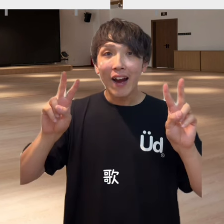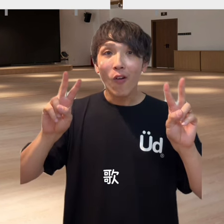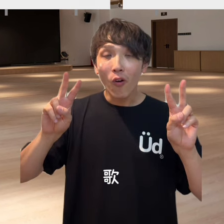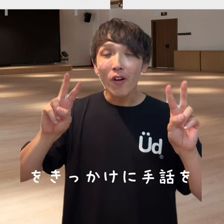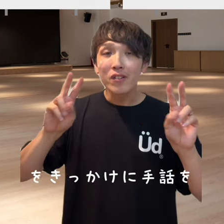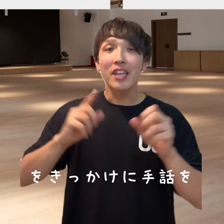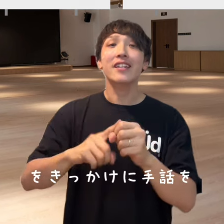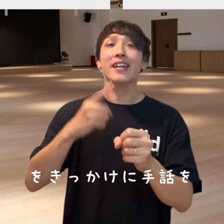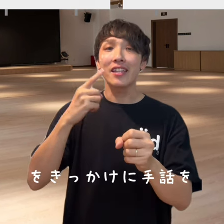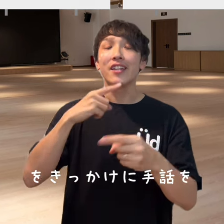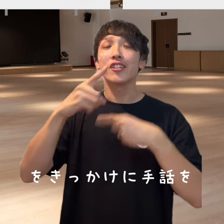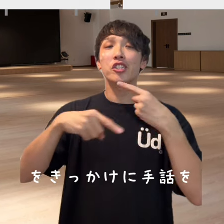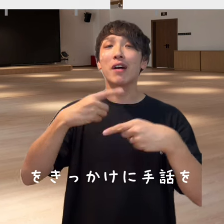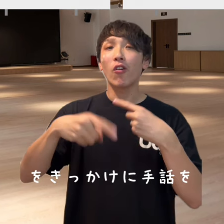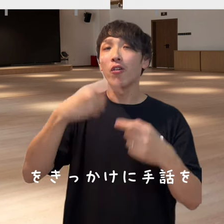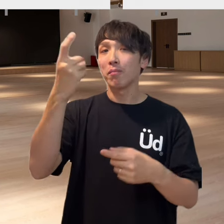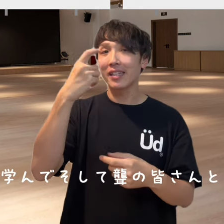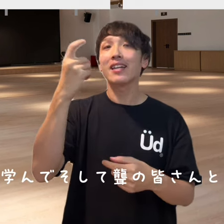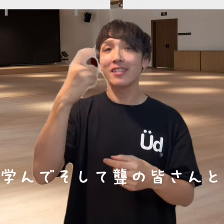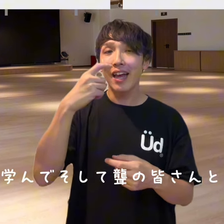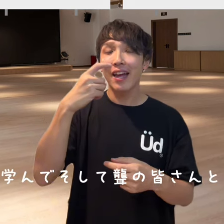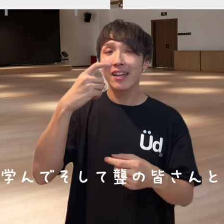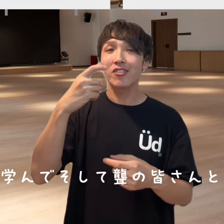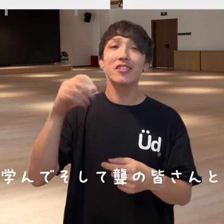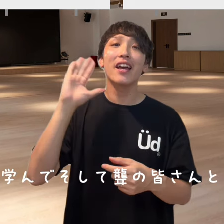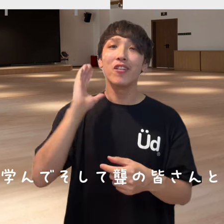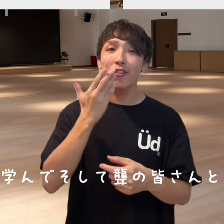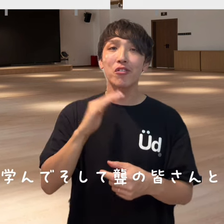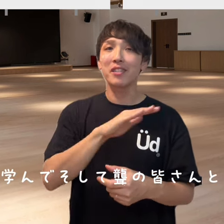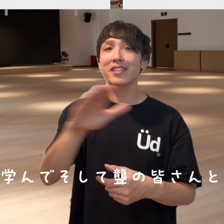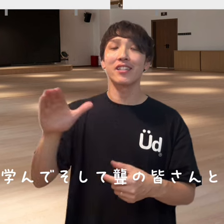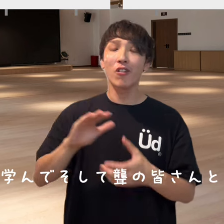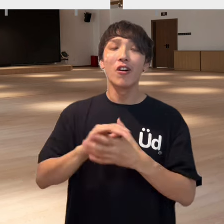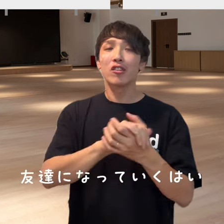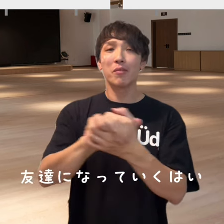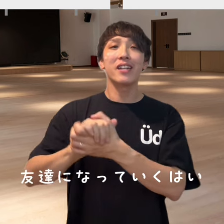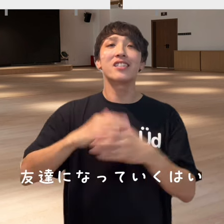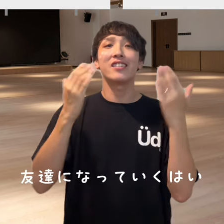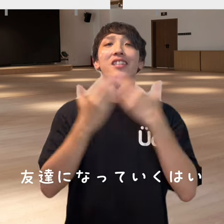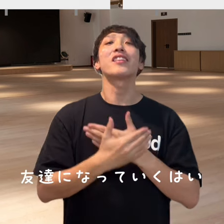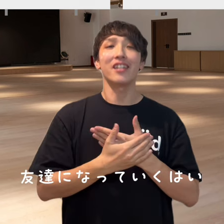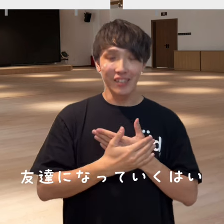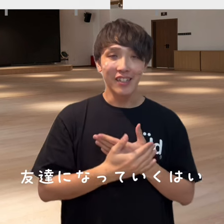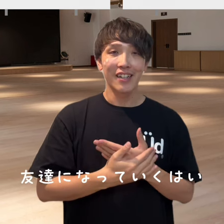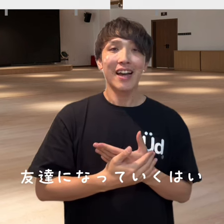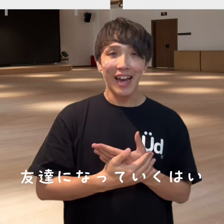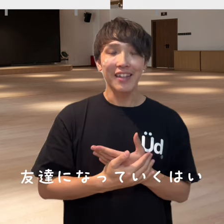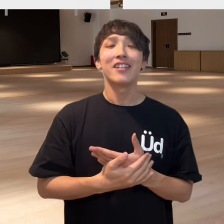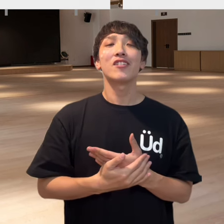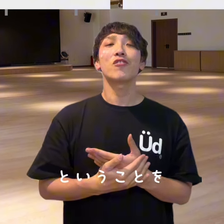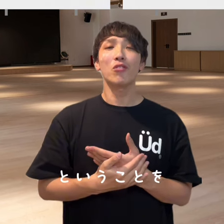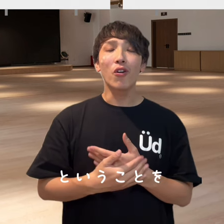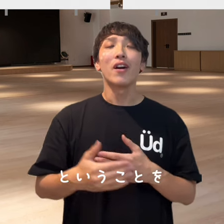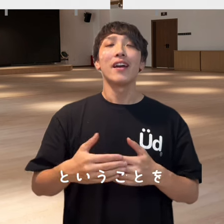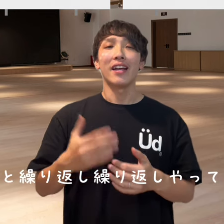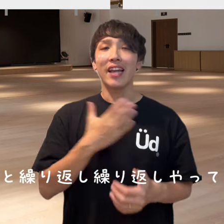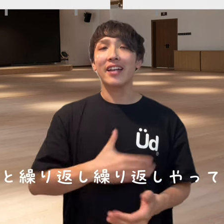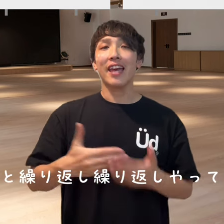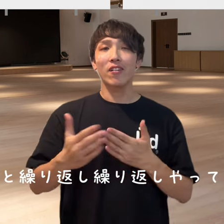をきっかけに手話を学んで、そしてローの皆さんと友達になっていく。はい、ということを、体験を